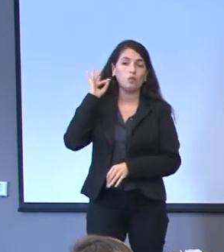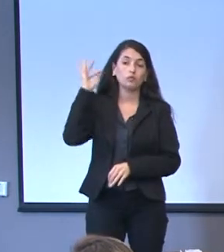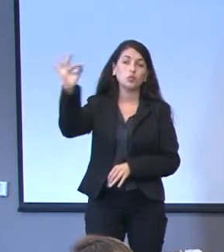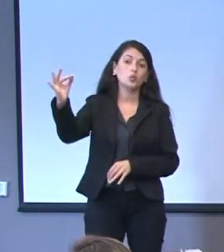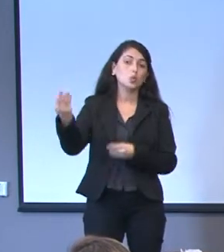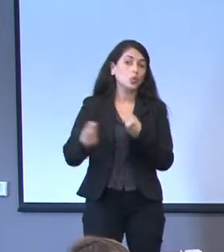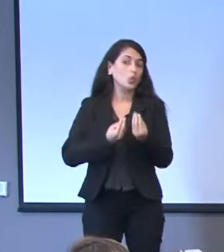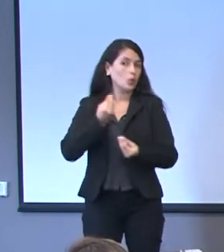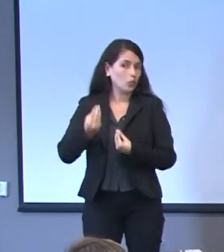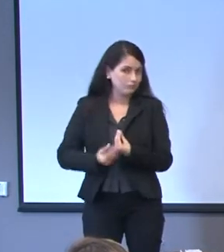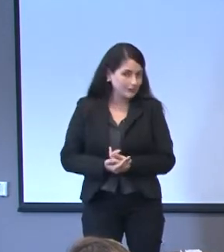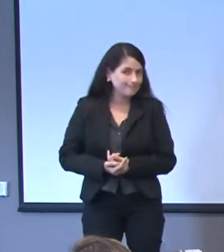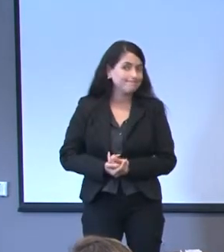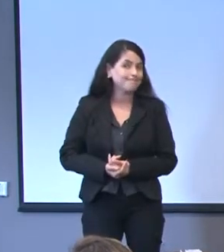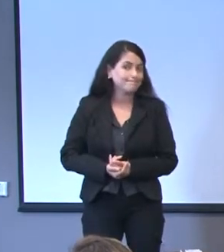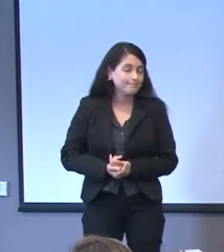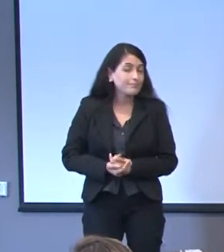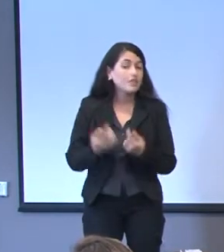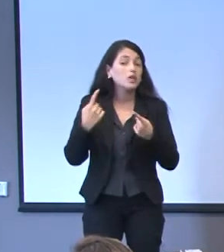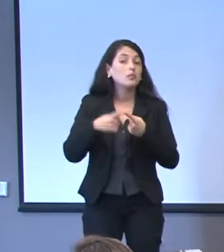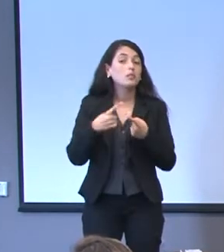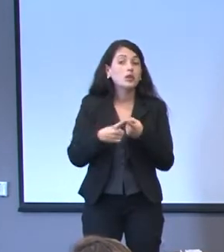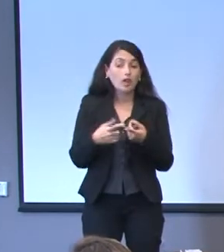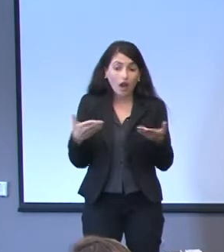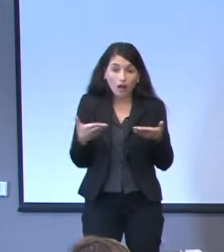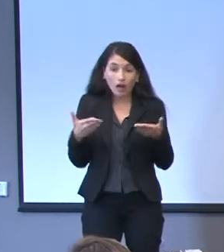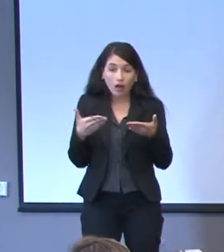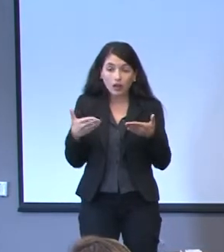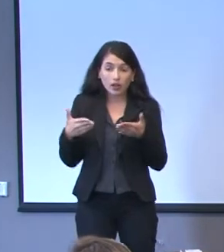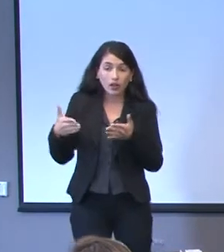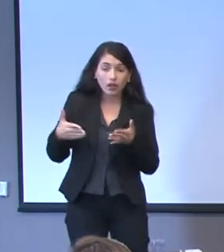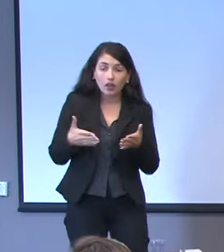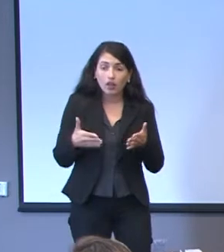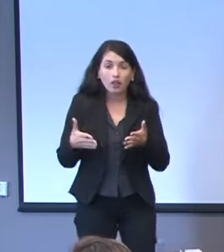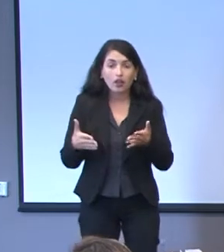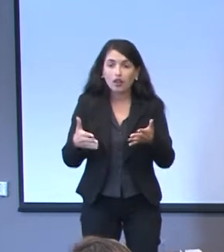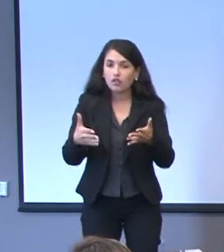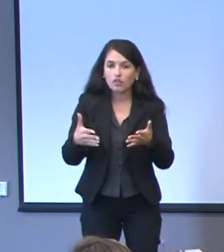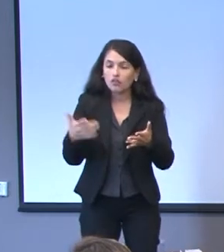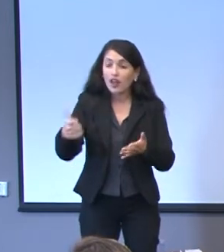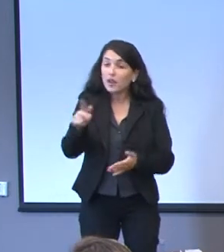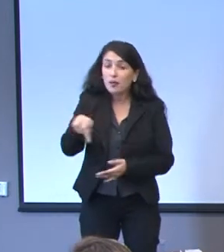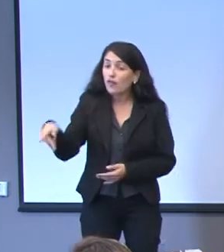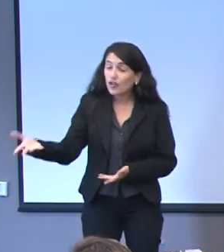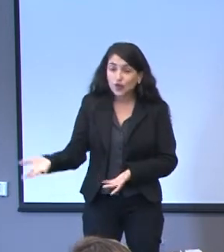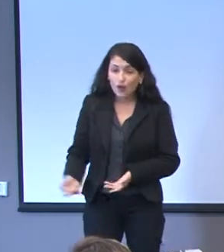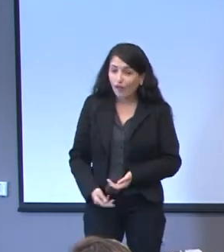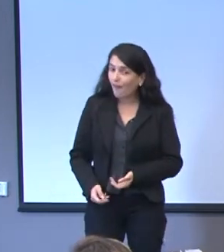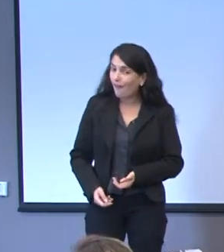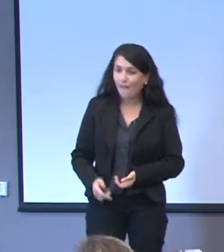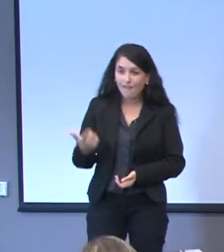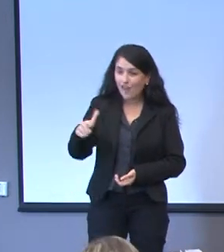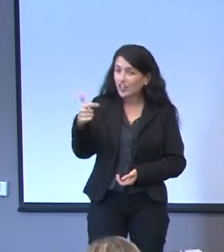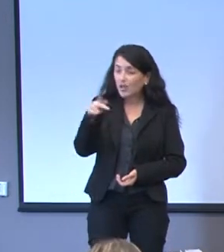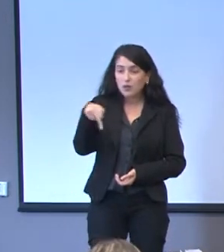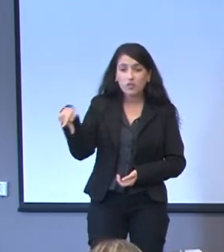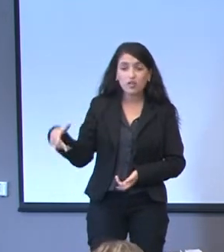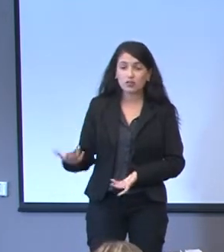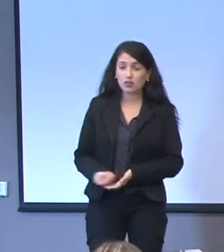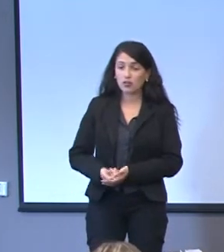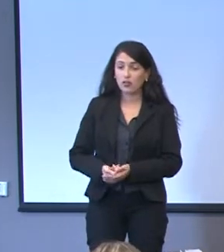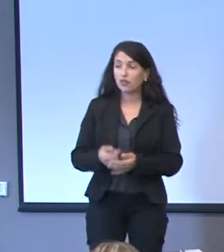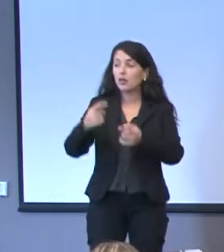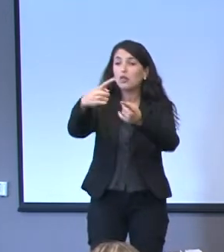sério, porque, do jeito que está indo, não vai ter professor. Tá? Porque o professor ele